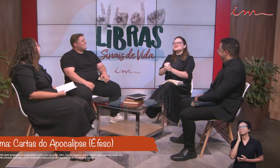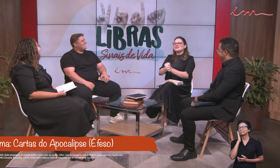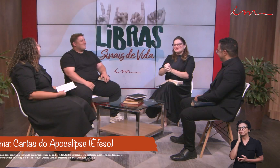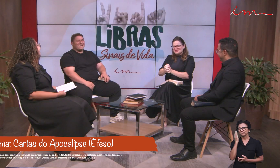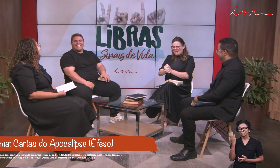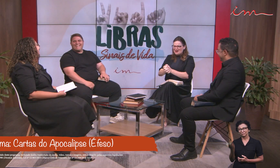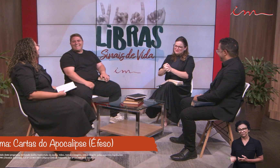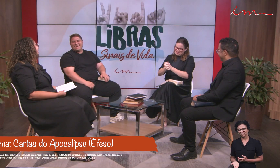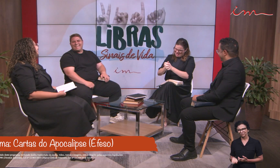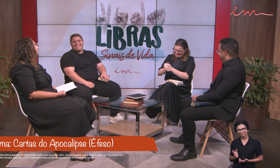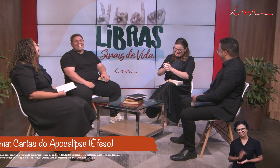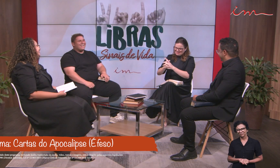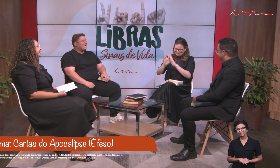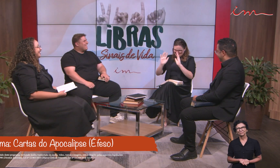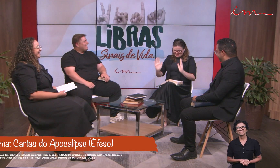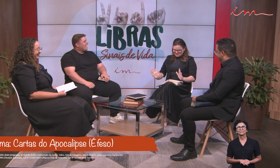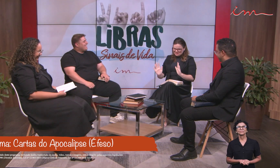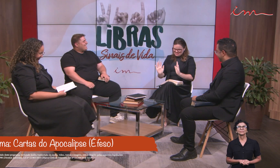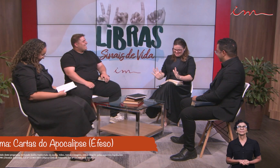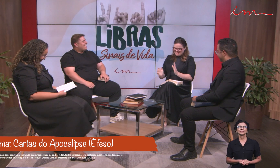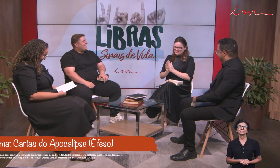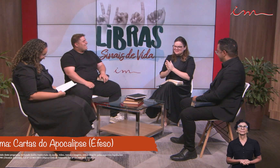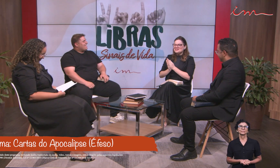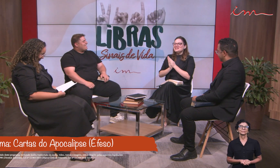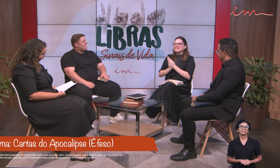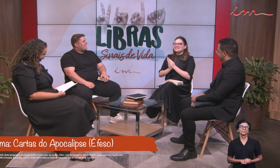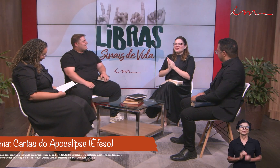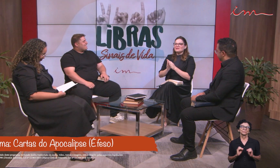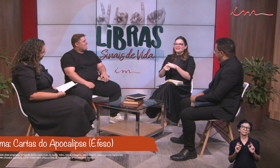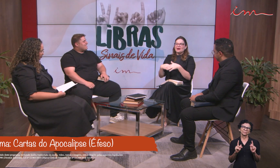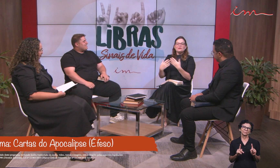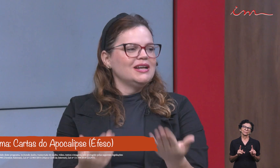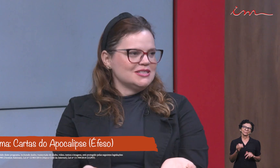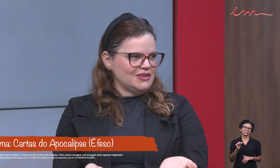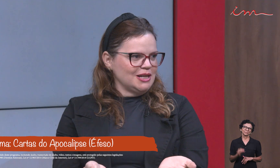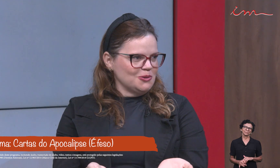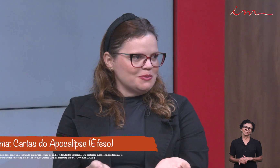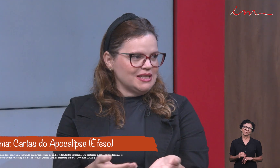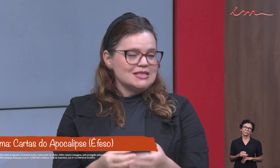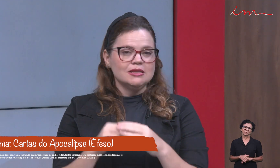entendi. Eu orei claro. Eu falei, então tá tudo certo. Então,